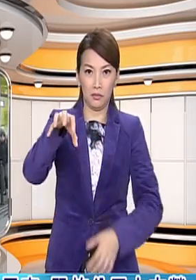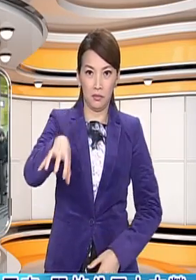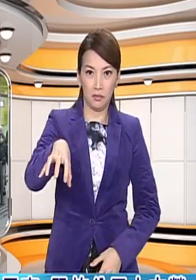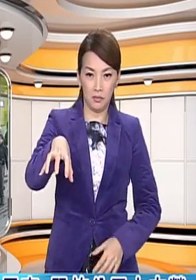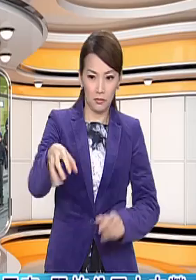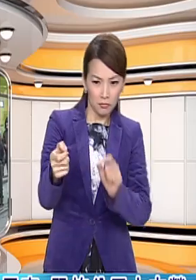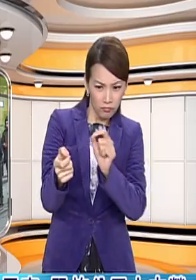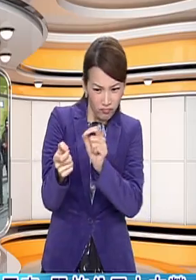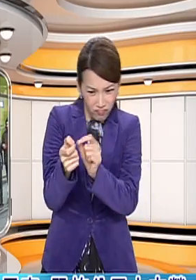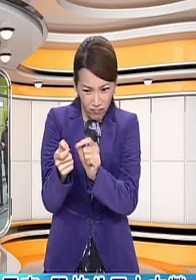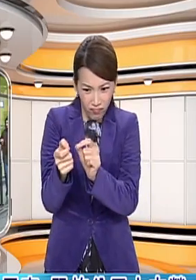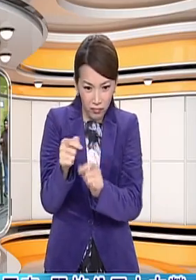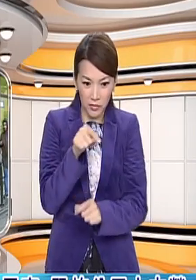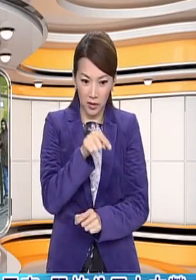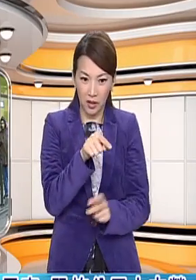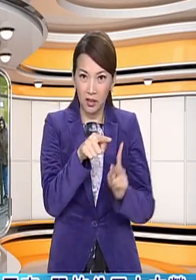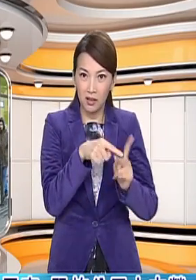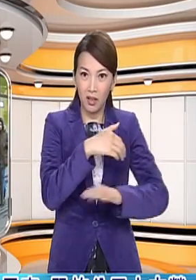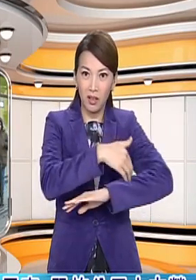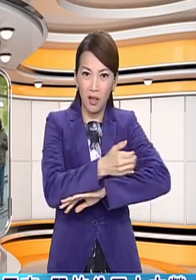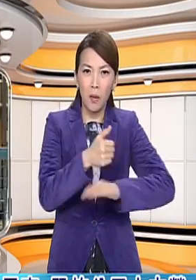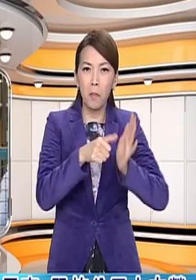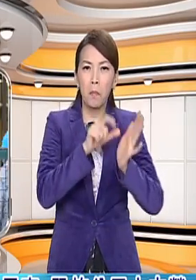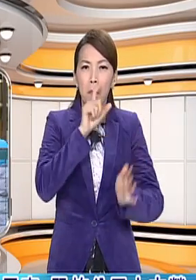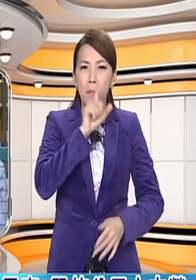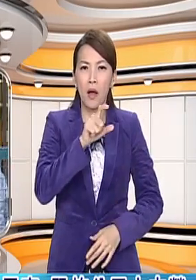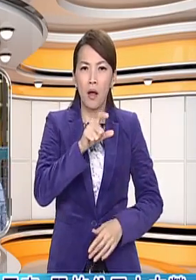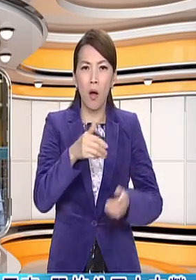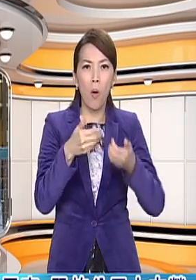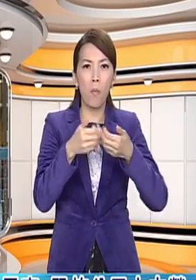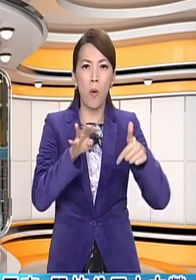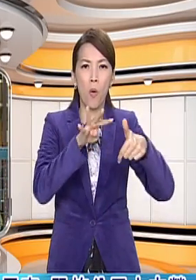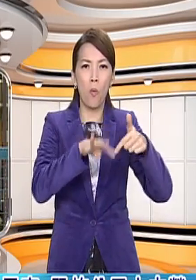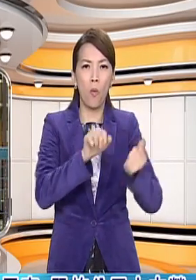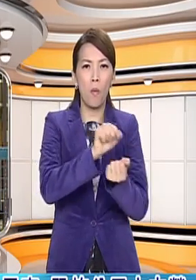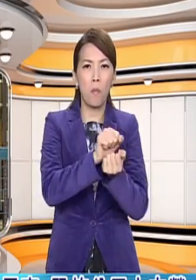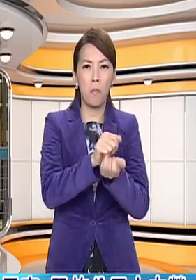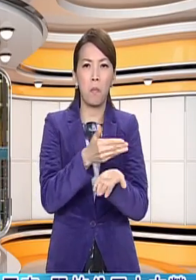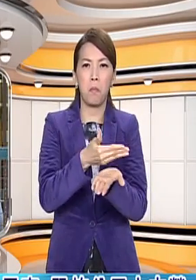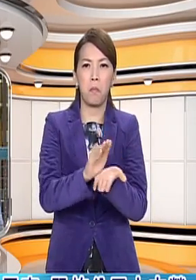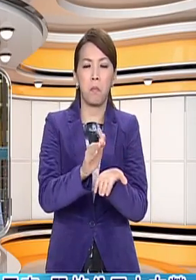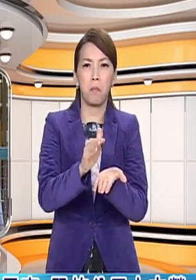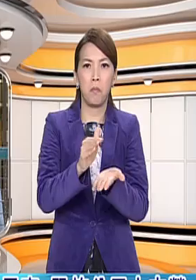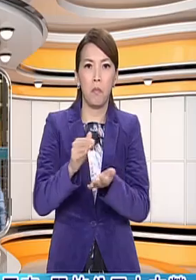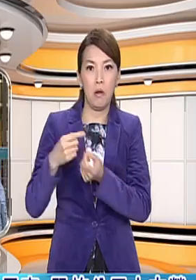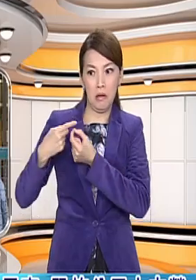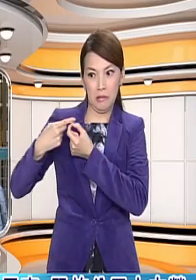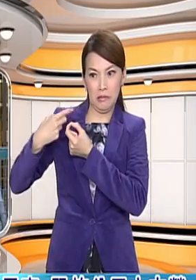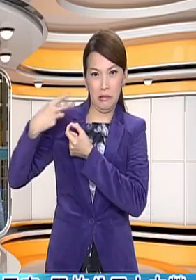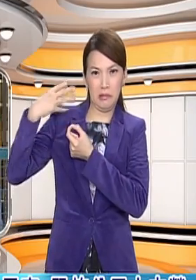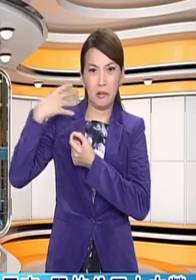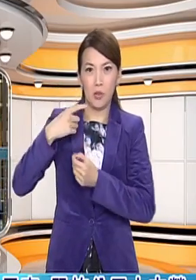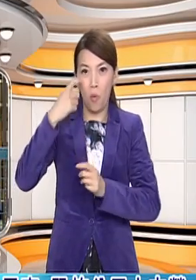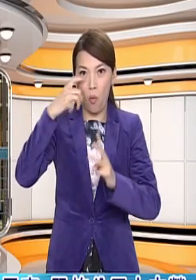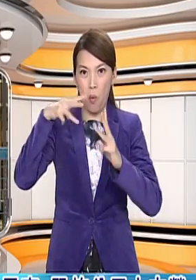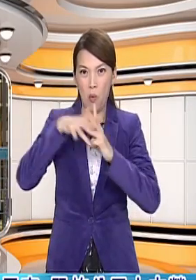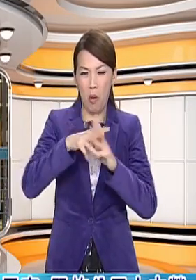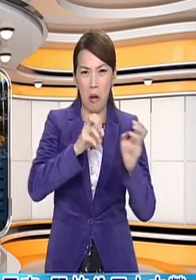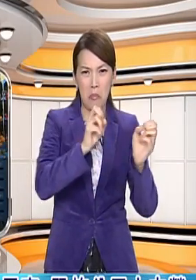尔旁边的小镇莫伦贝克，近几年来欧洲的恐怖攻击几乎都和这里有